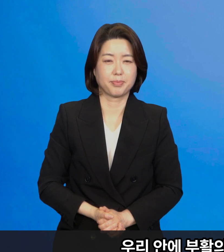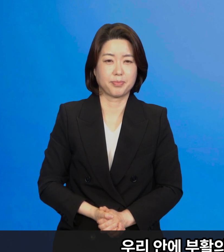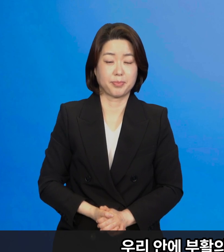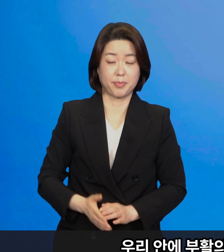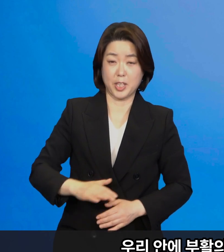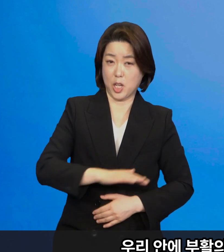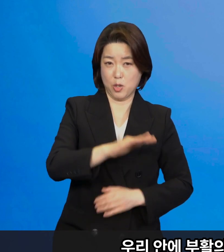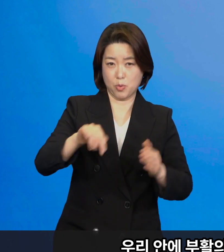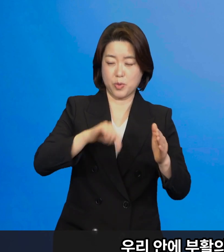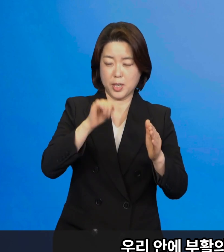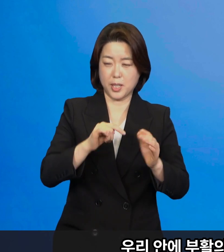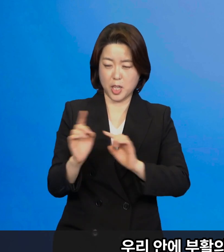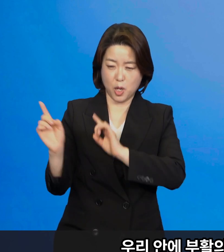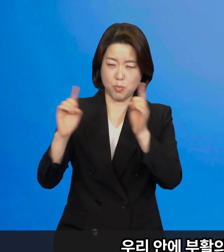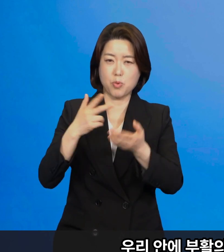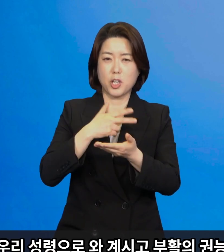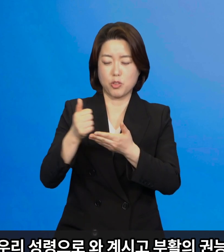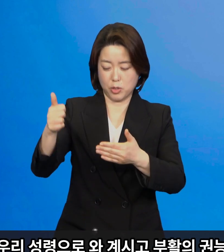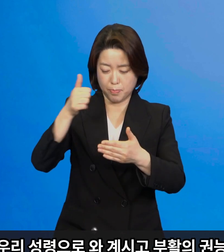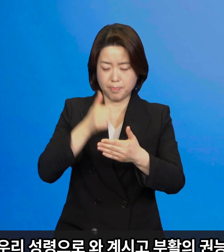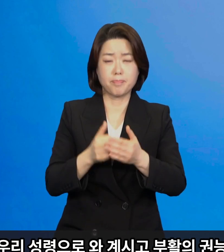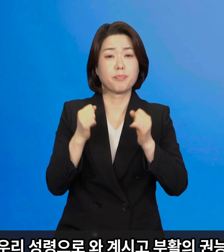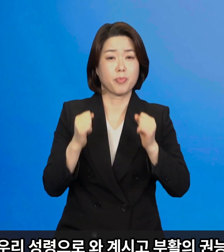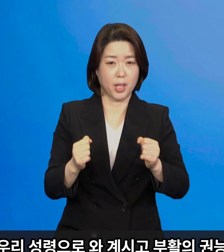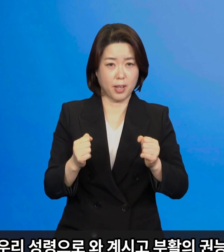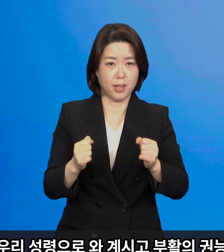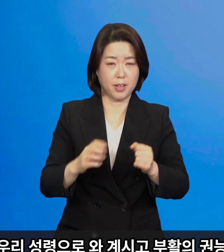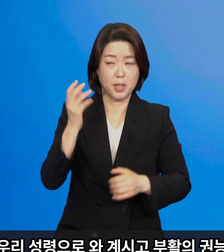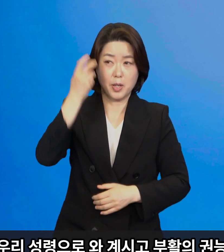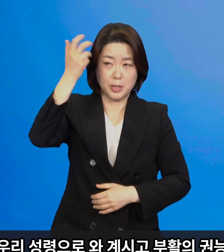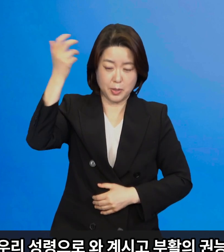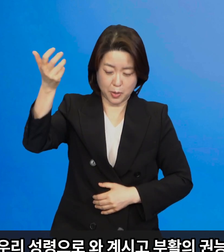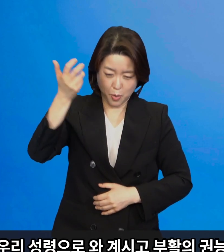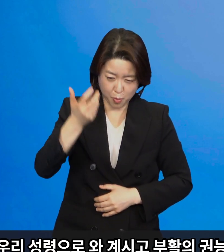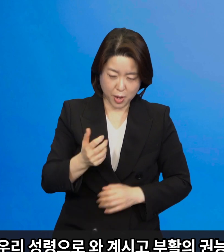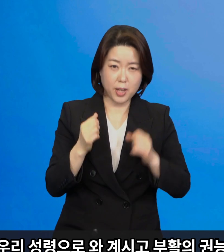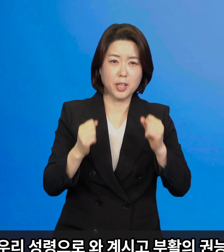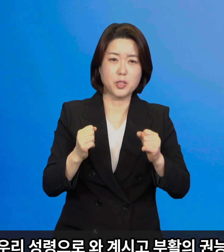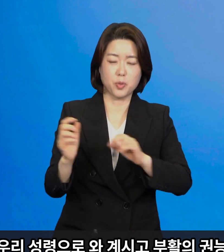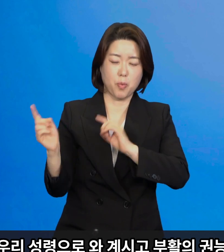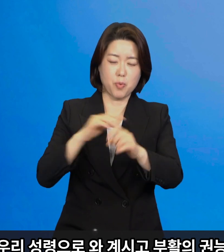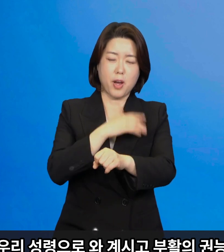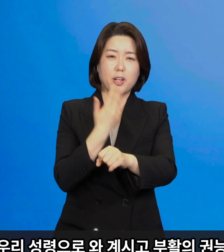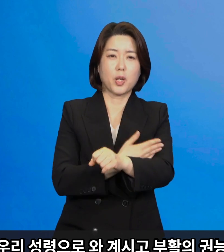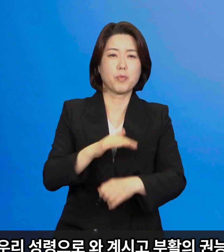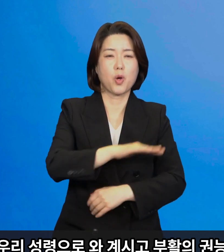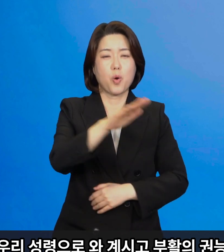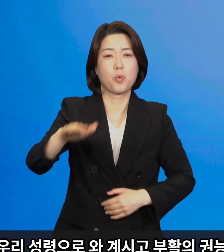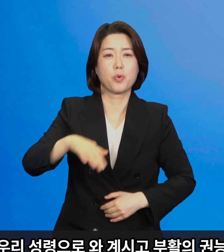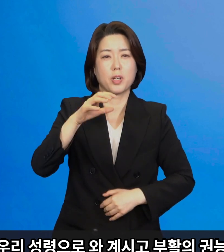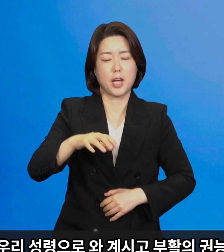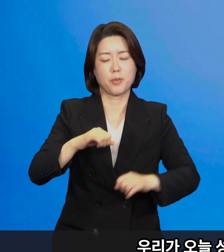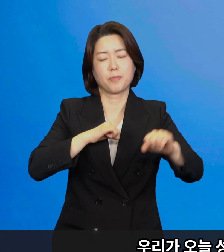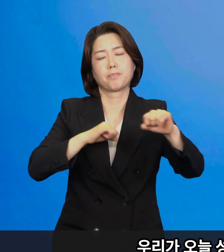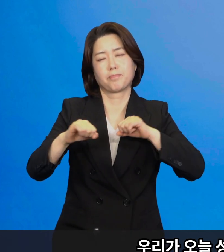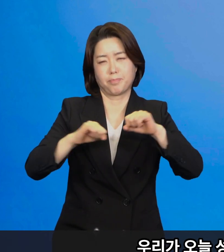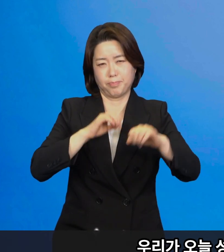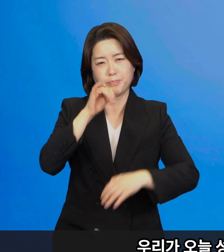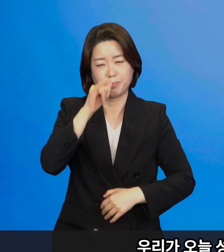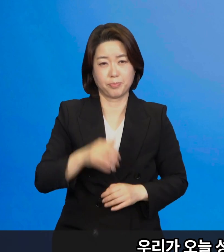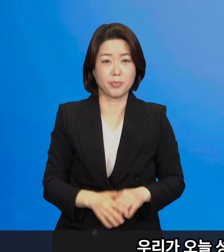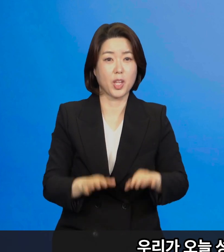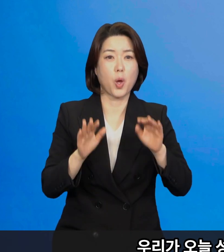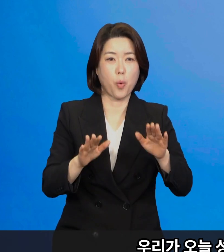우리 안에 부활의 주님께서 계십니다. 우리 성령으로 와 계시고 부활의 권능이 이미 우리 가운데 역사하고 있습니다. 우리가